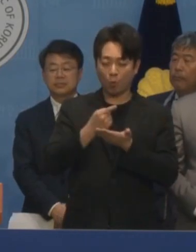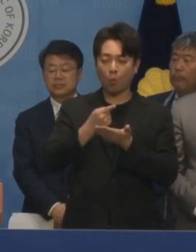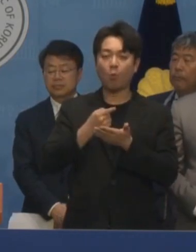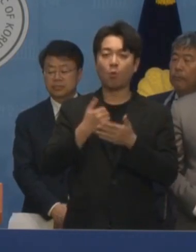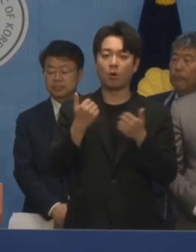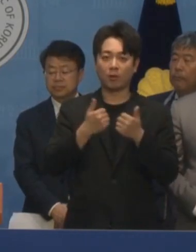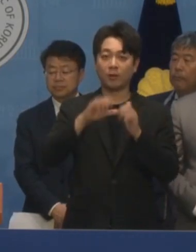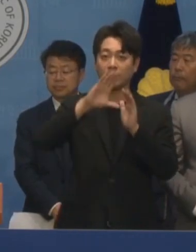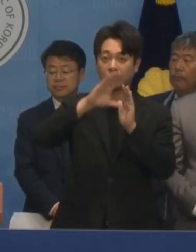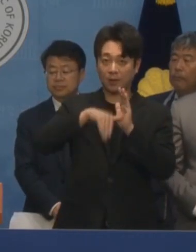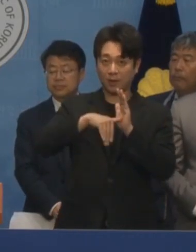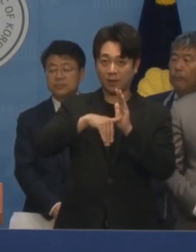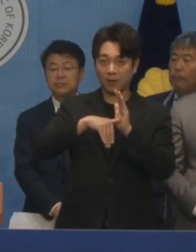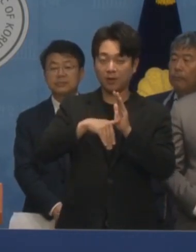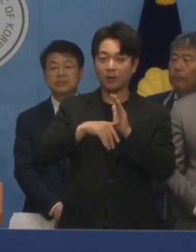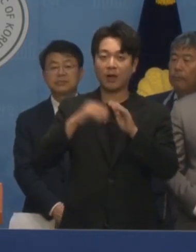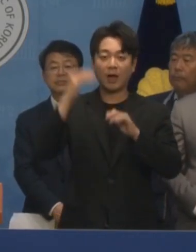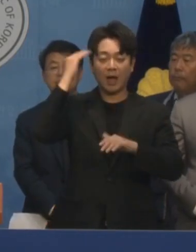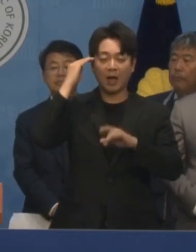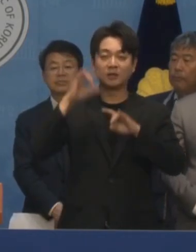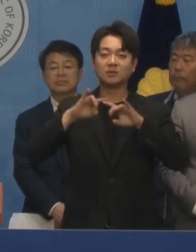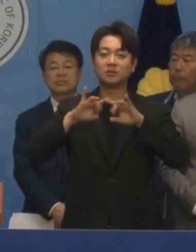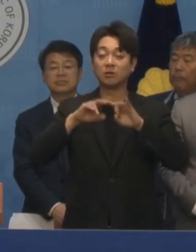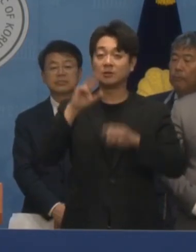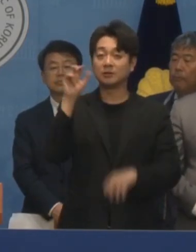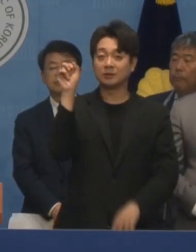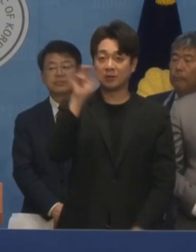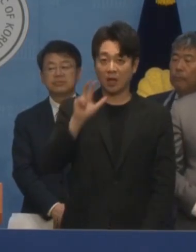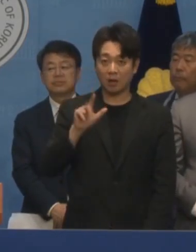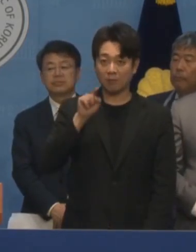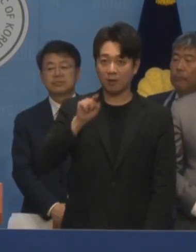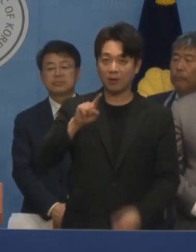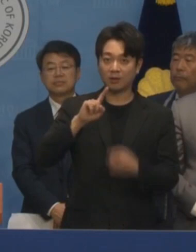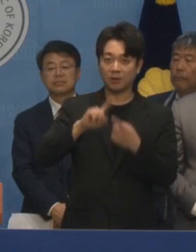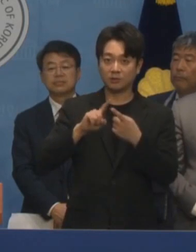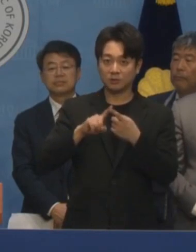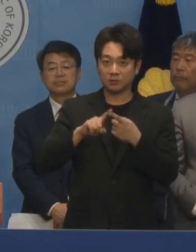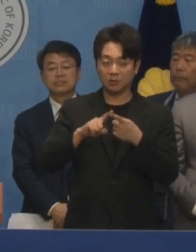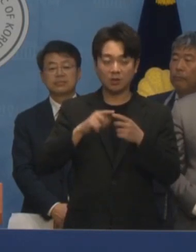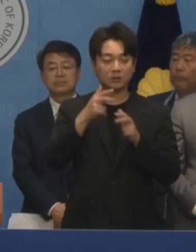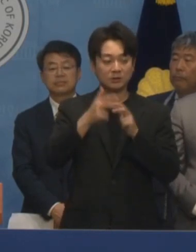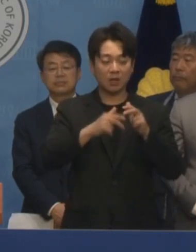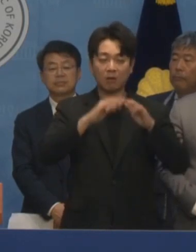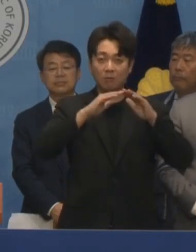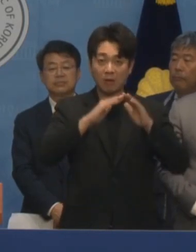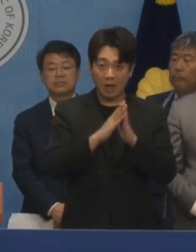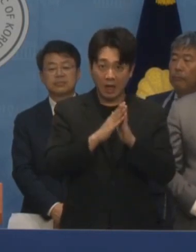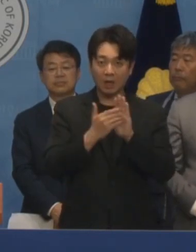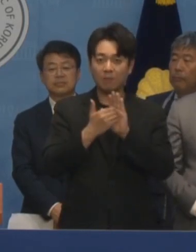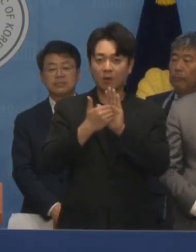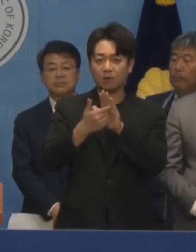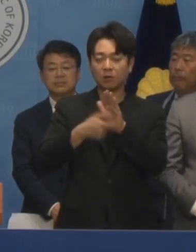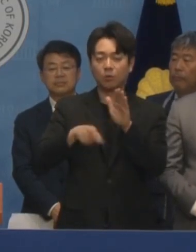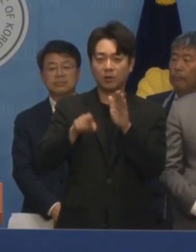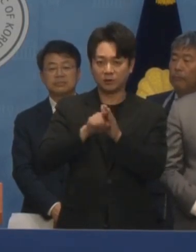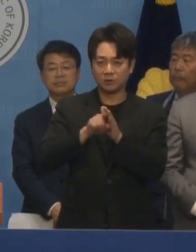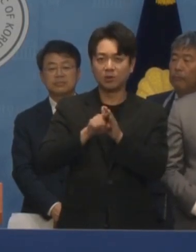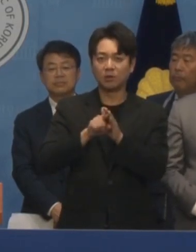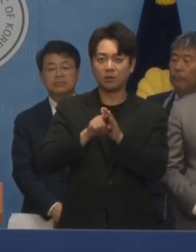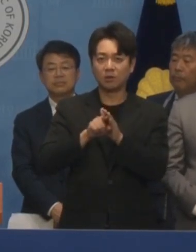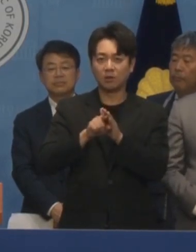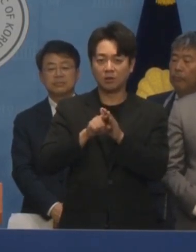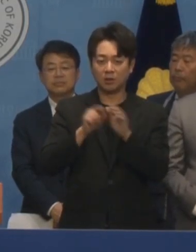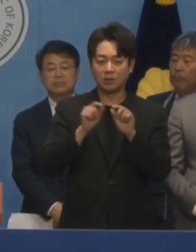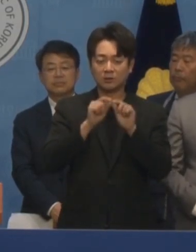한전 사장께 협력업체들의 줄도산을 막기 위해 전력 공급 차단을 일시 유예해달라고 요청해서 논의